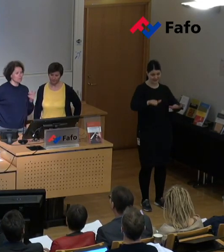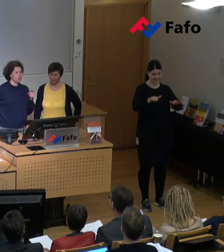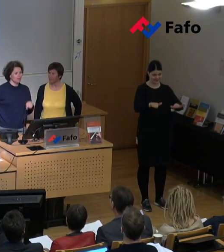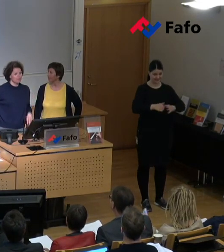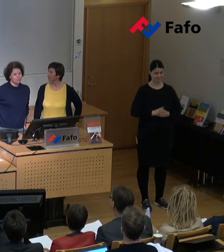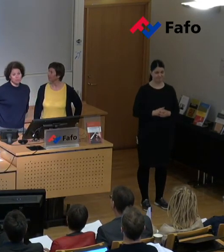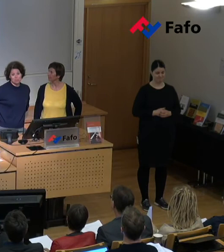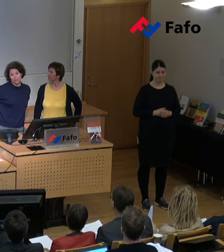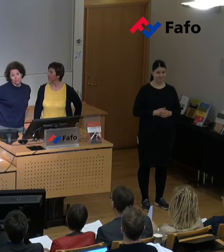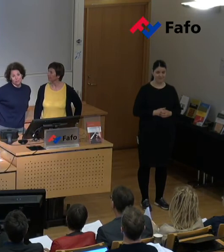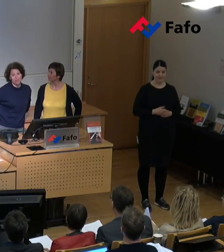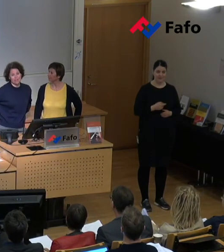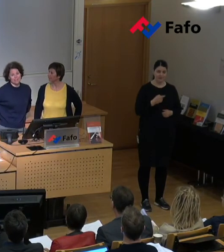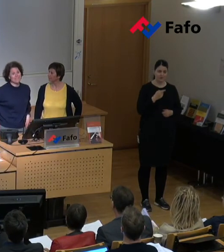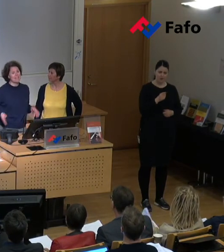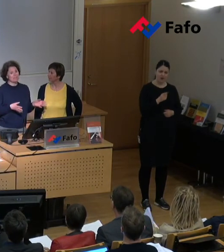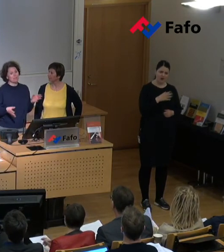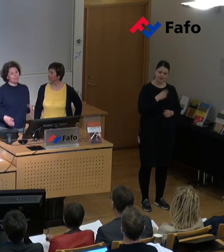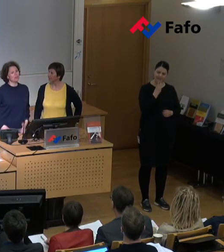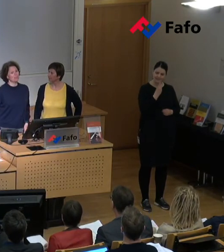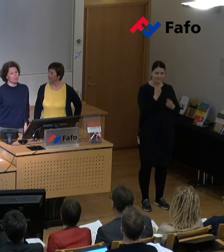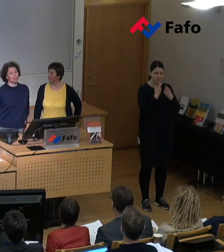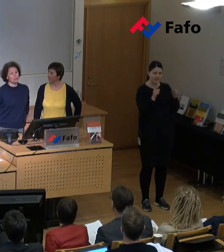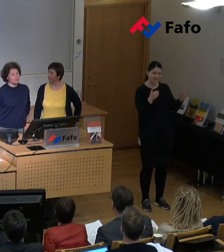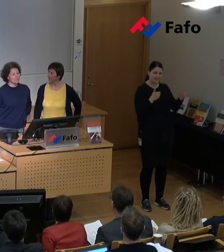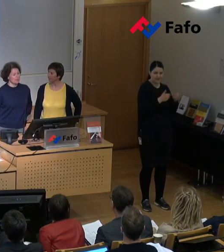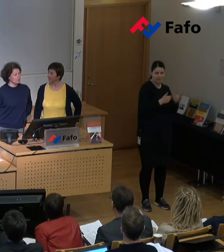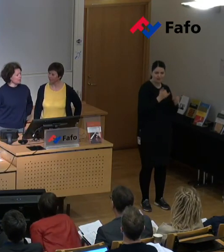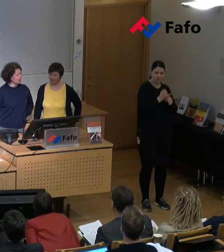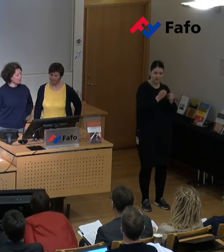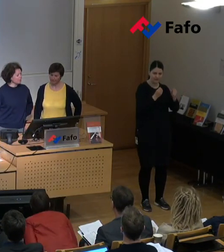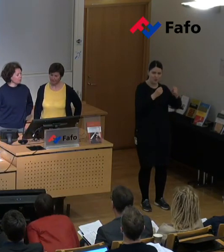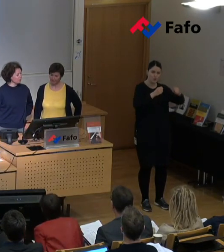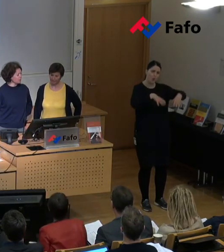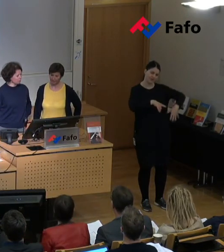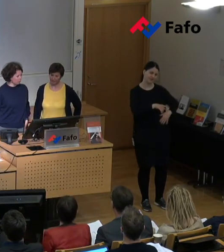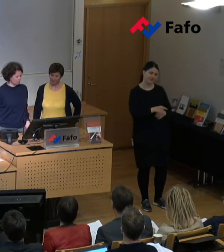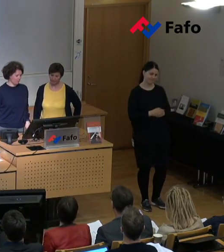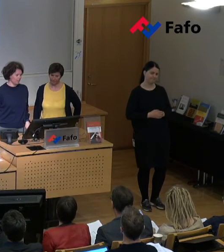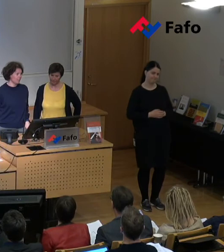har jo hatt, som blir sagt, litt forskjellige tilnærminger til hvordan vi har valgt å løse det. Men